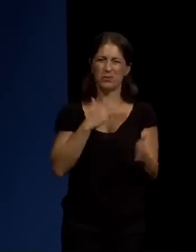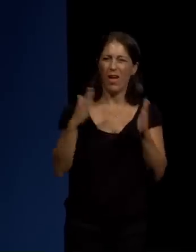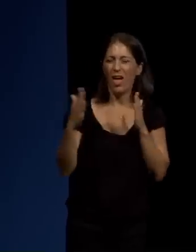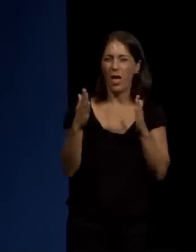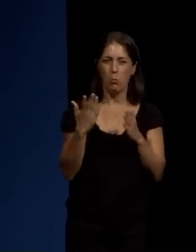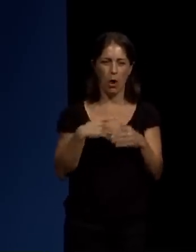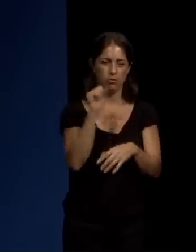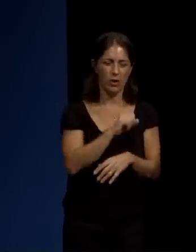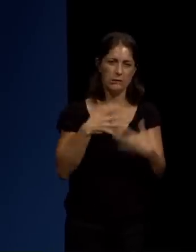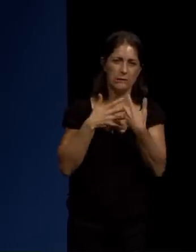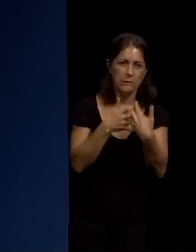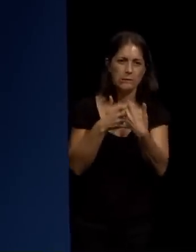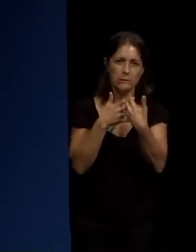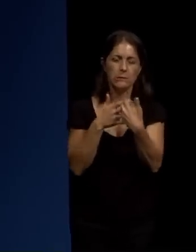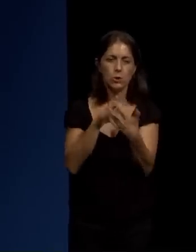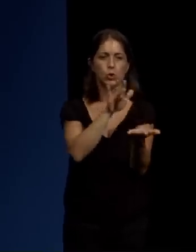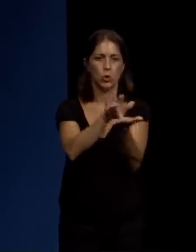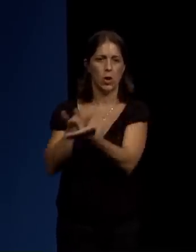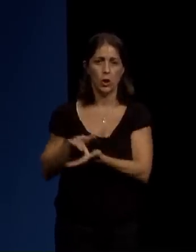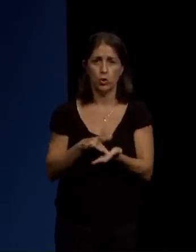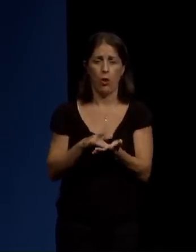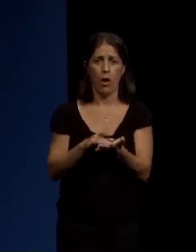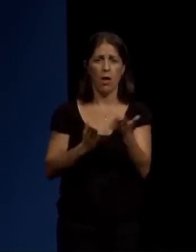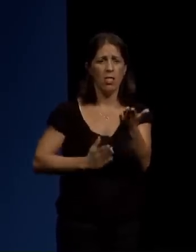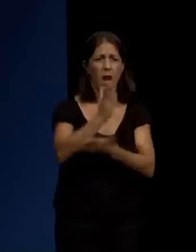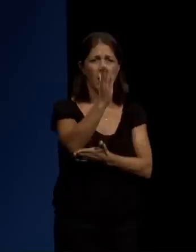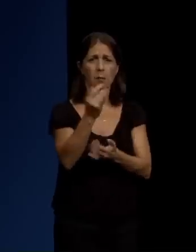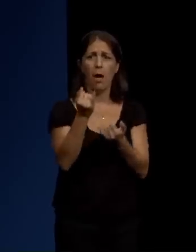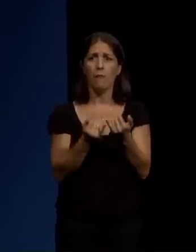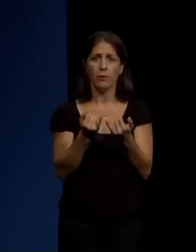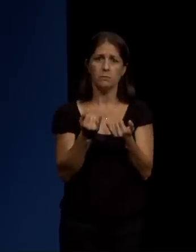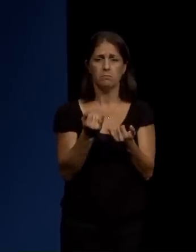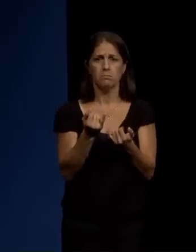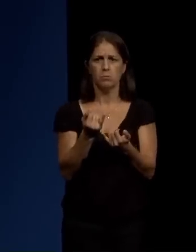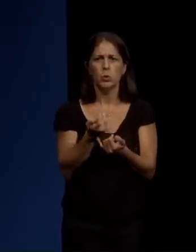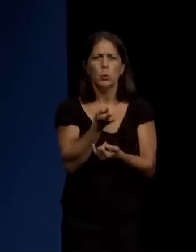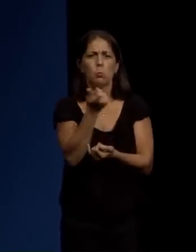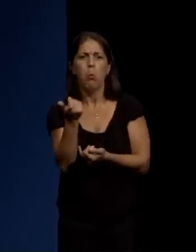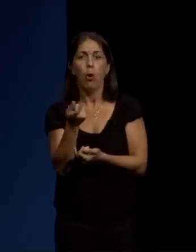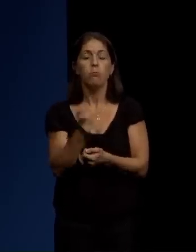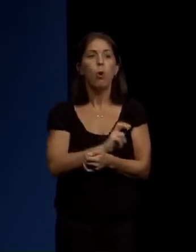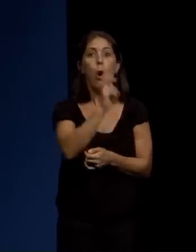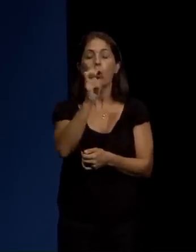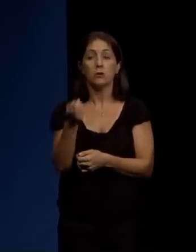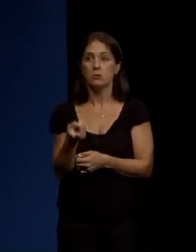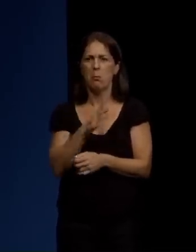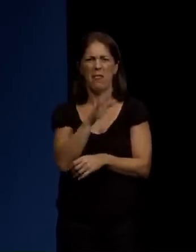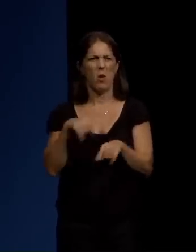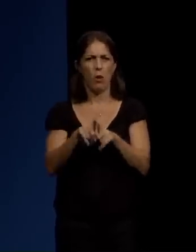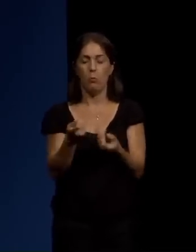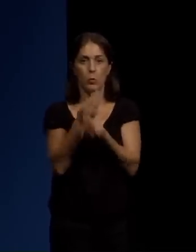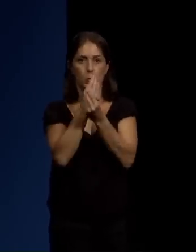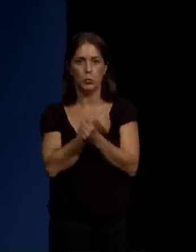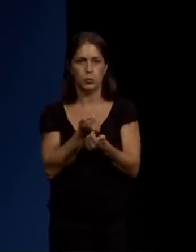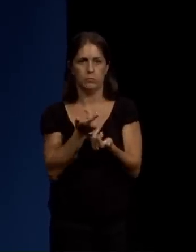cambio político social en Galicia. Unha corrente que ás veces flúe débilmente, outras mesmo parece que desaparece subterránea,